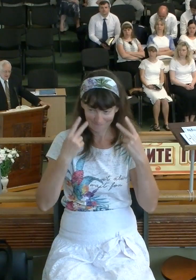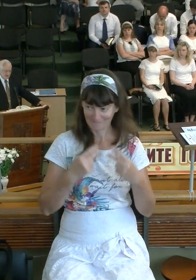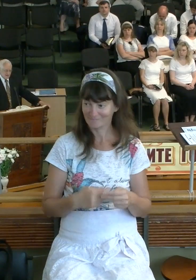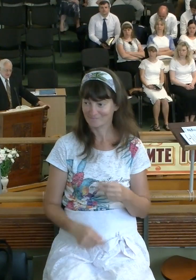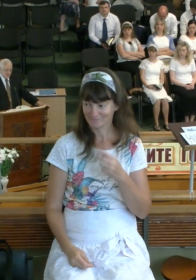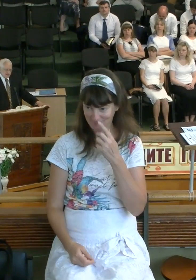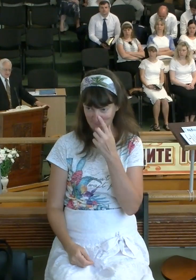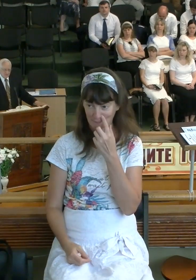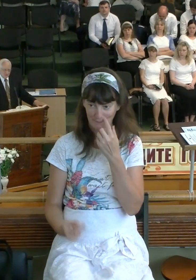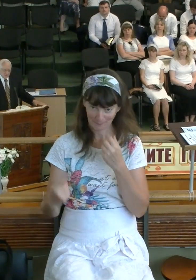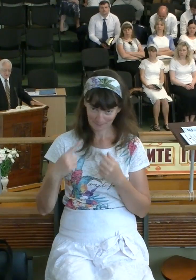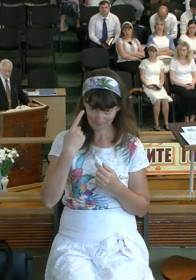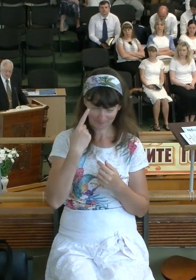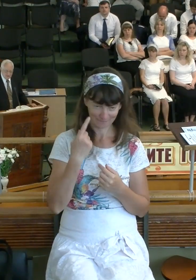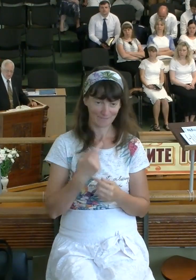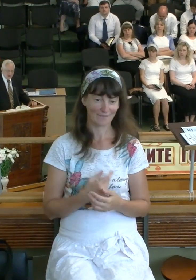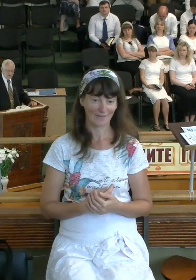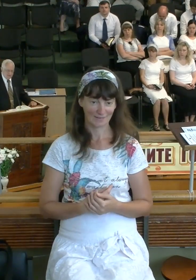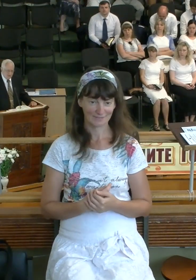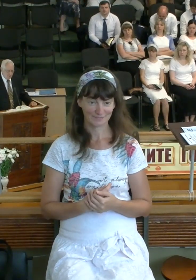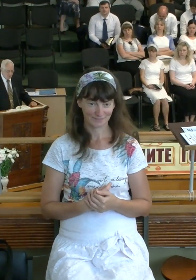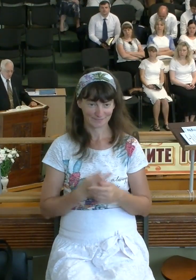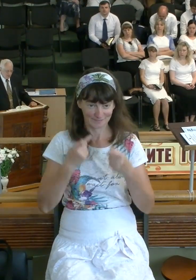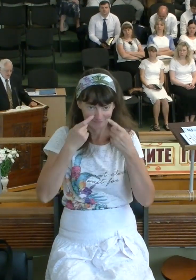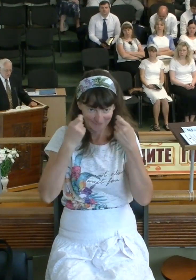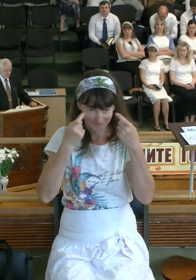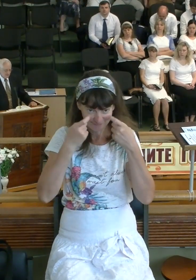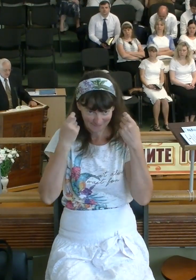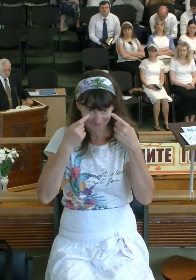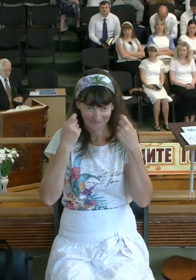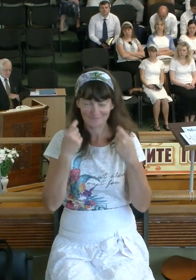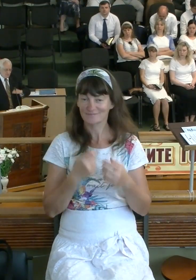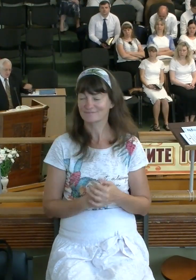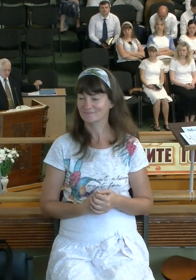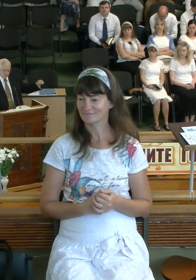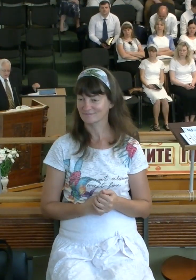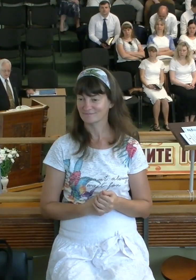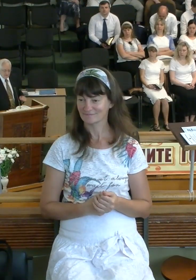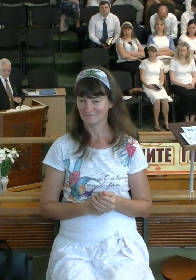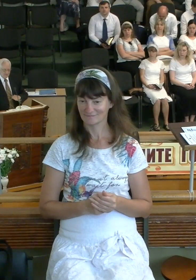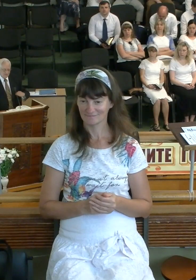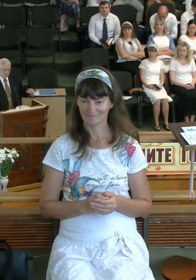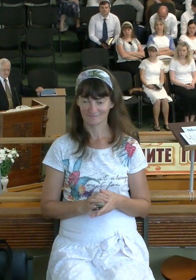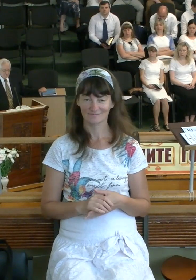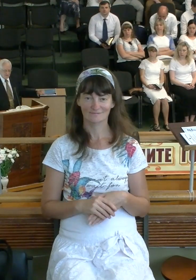сильного, заставили молоть на жерновах врагов. И он им молол.